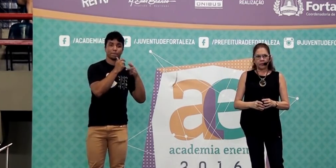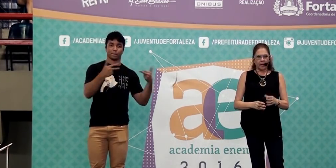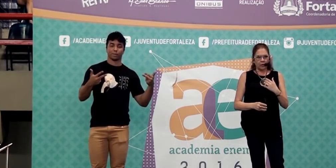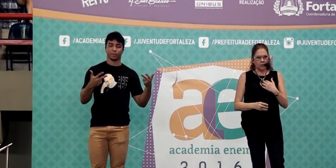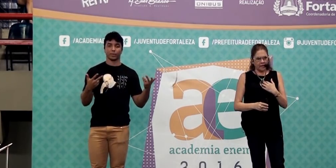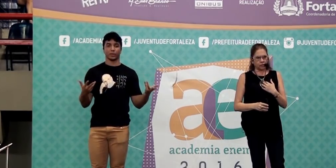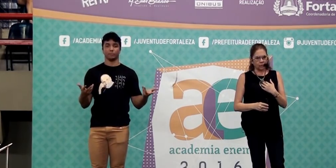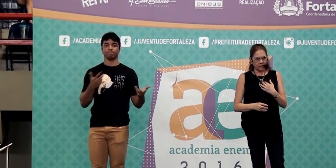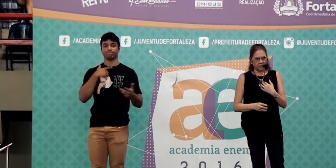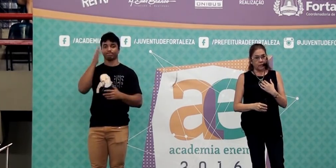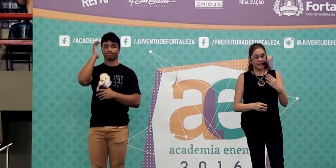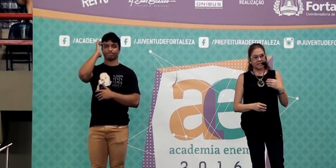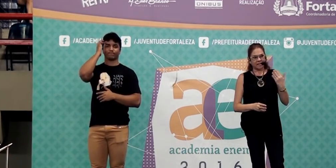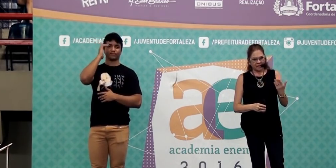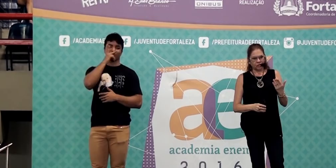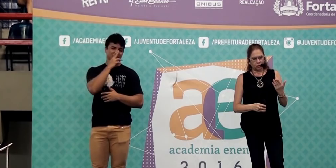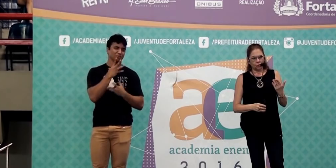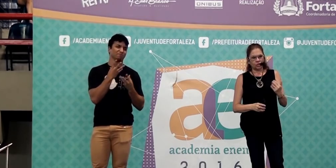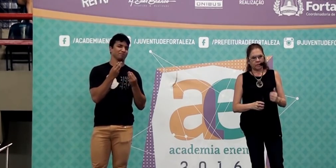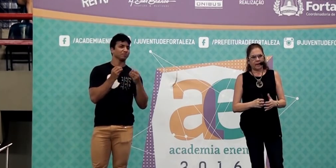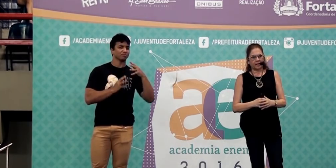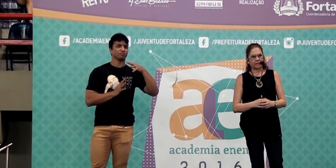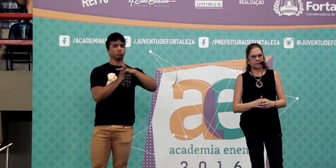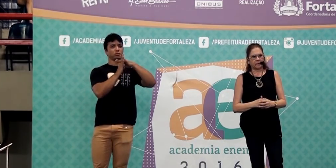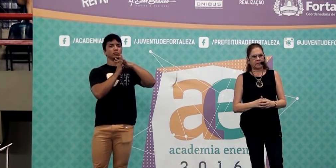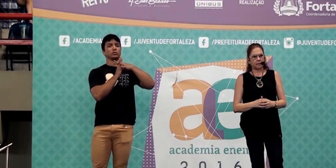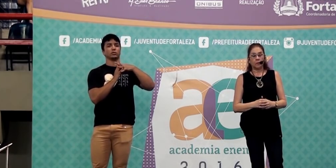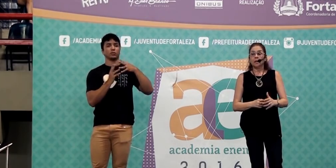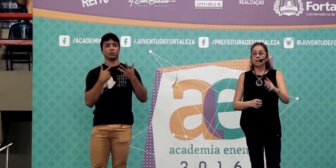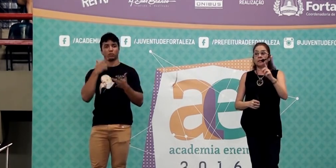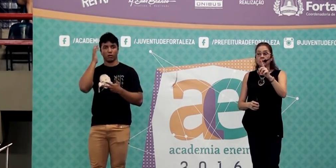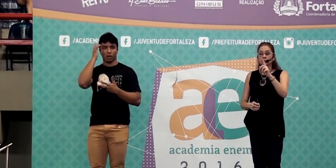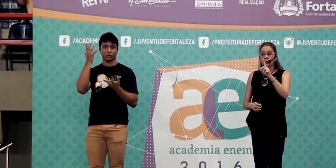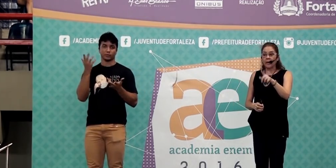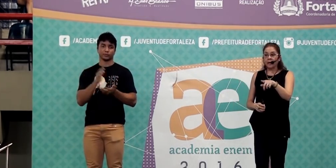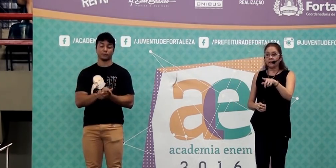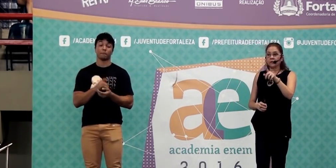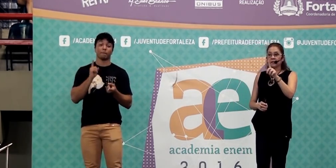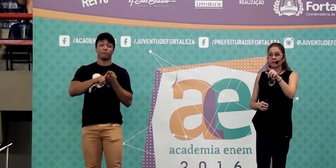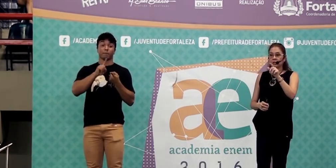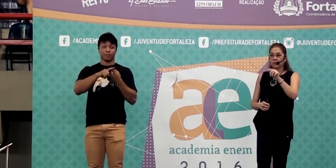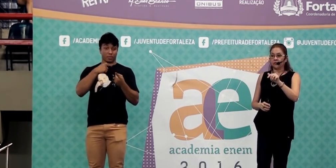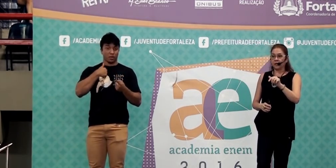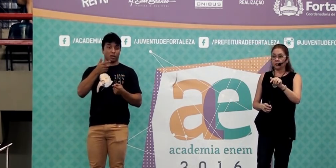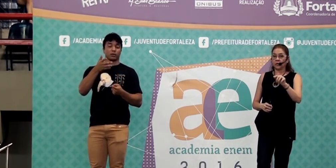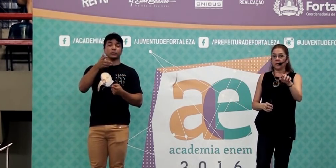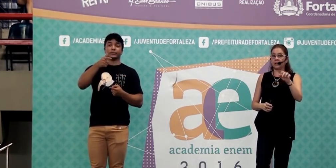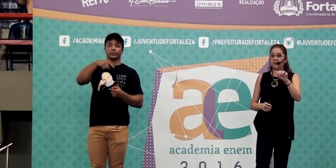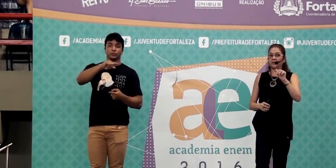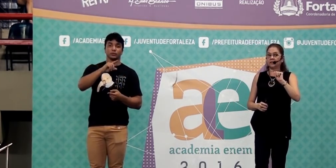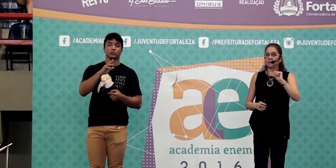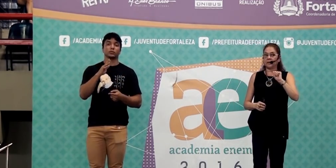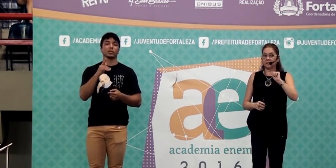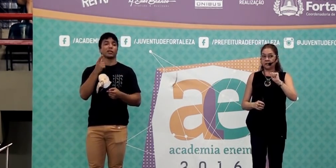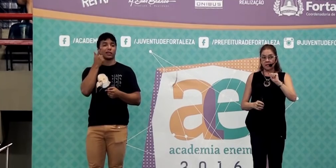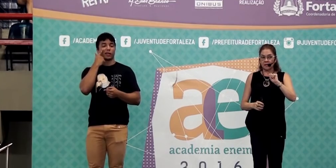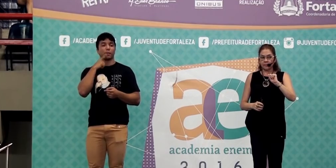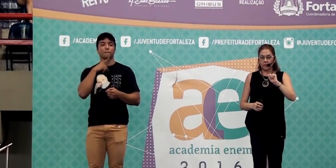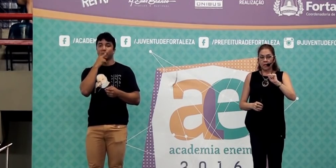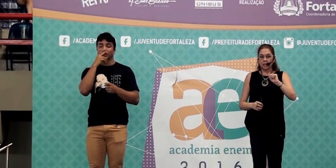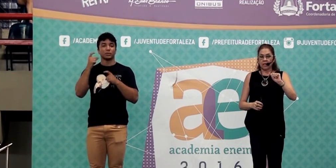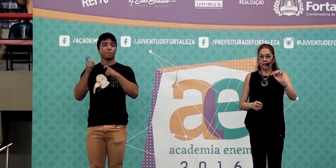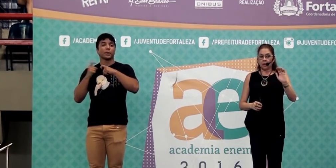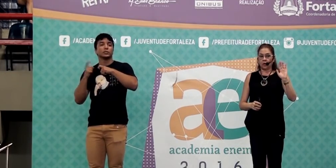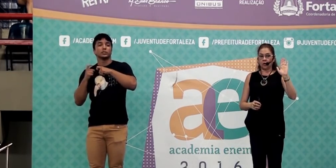querem. Eu acho isso excesso de liberdade de expressão. Tanto é que vocês estão vendo que quem está fazendo